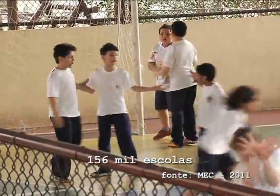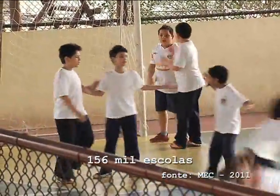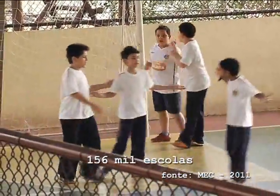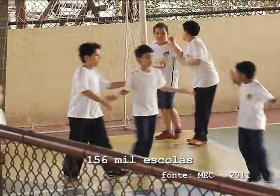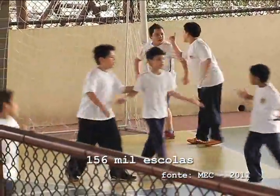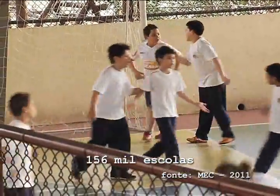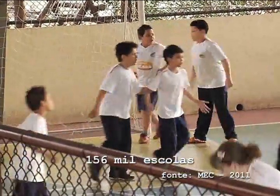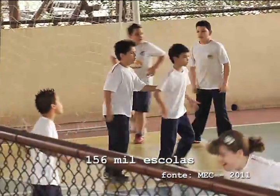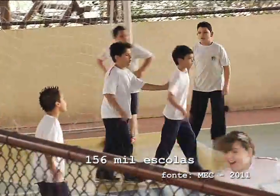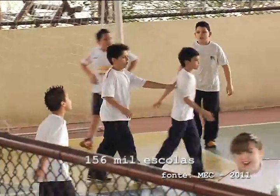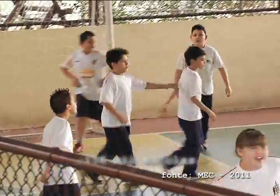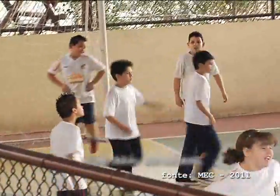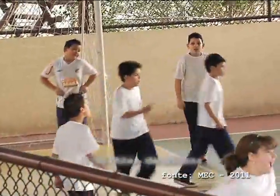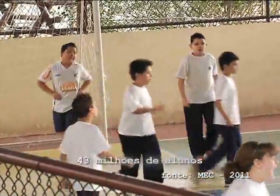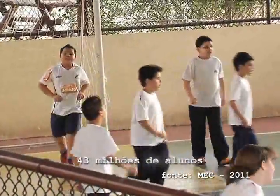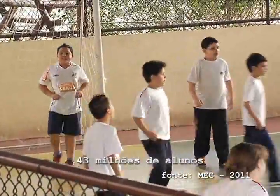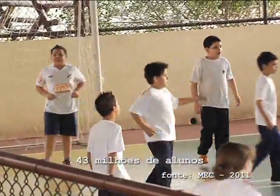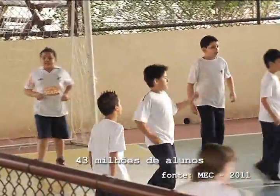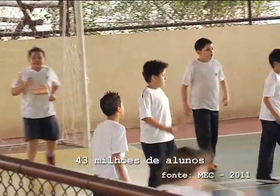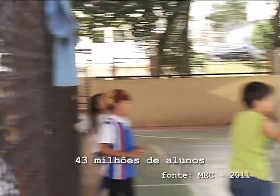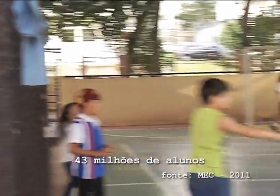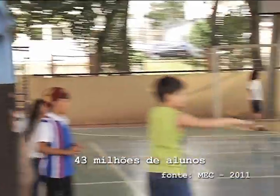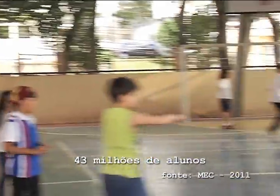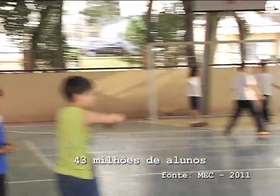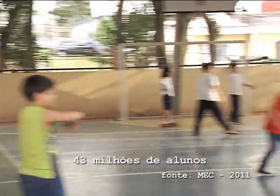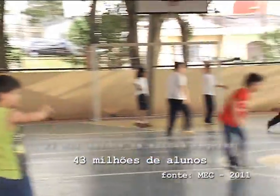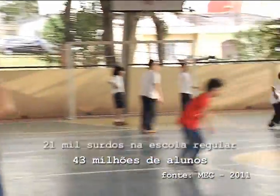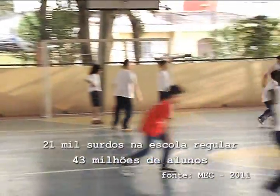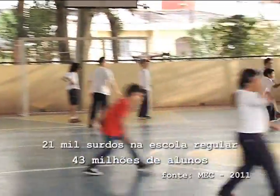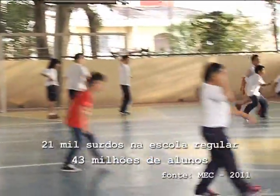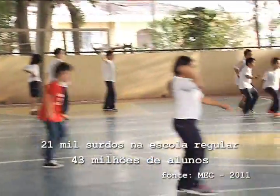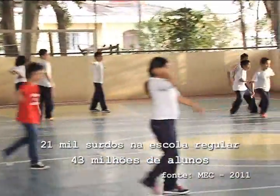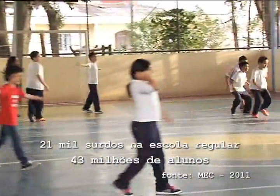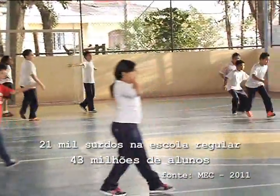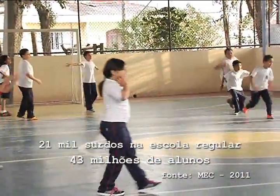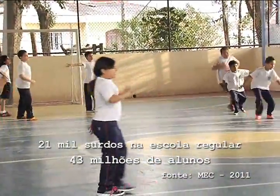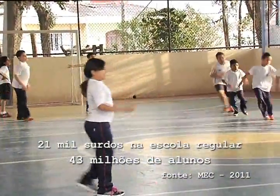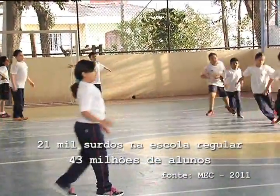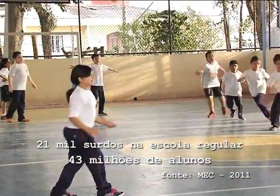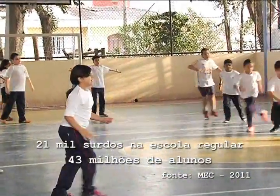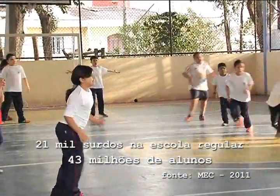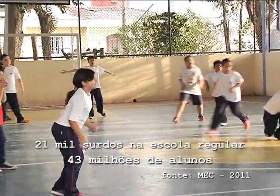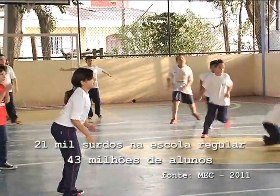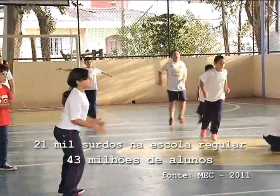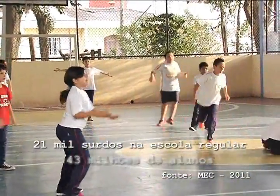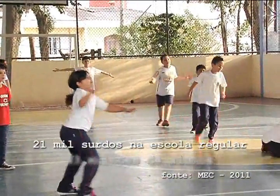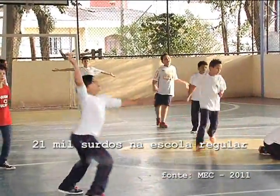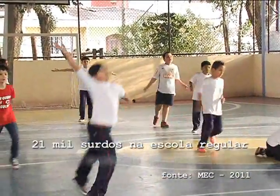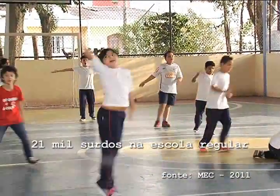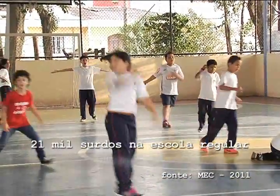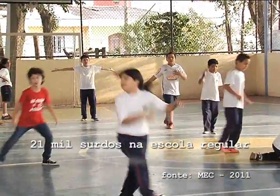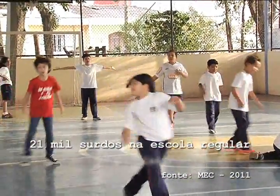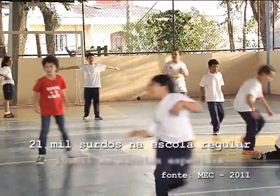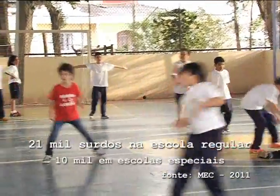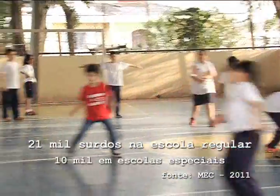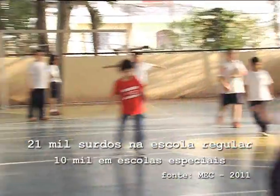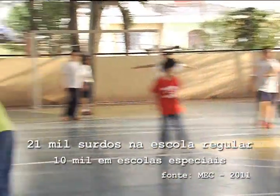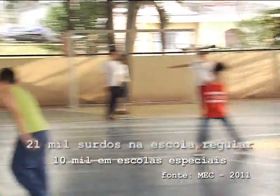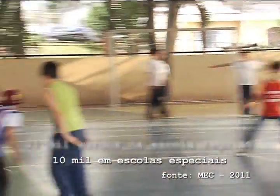estudam 43 milhões de alunos. 21 mil são surdos e 10 mil deles frequentam unidades